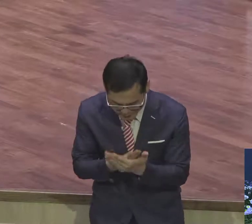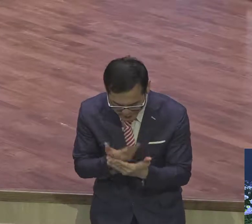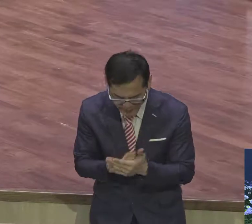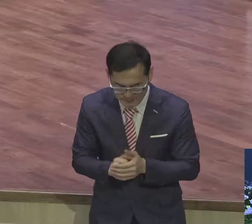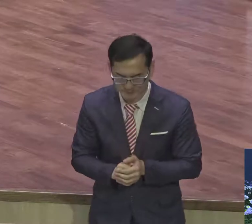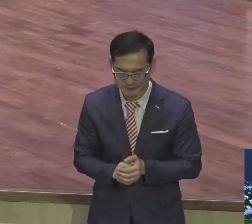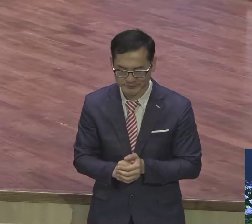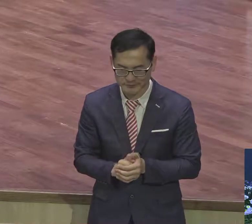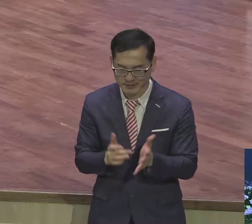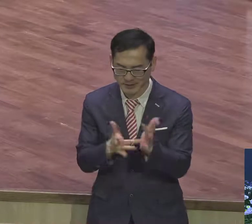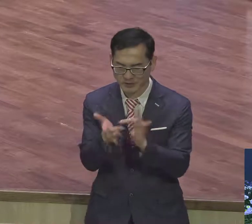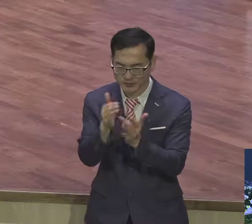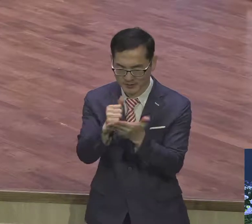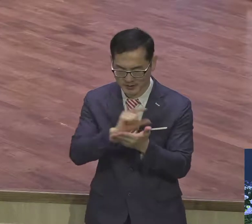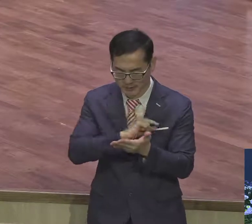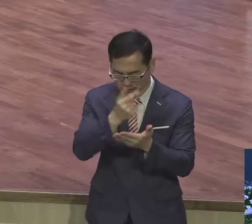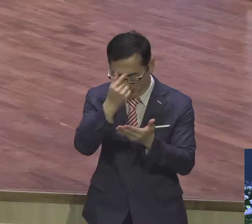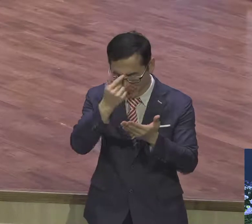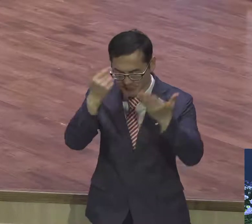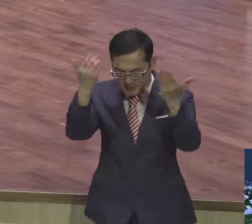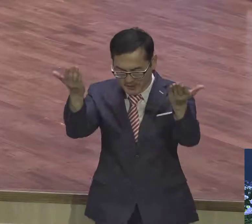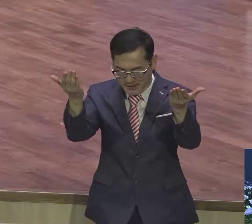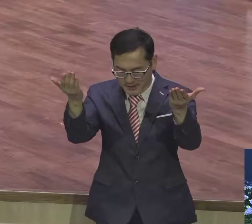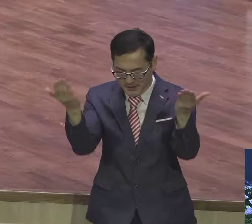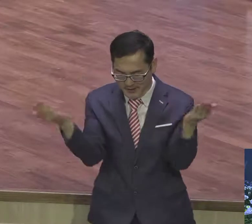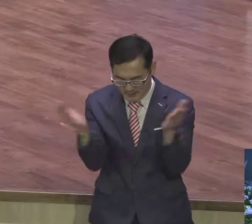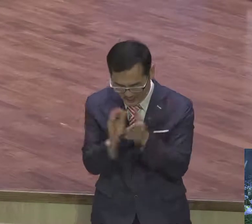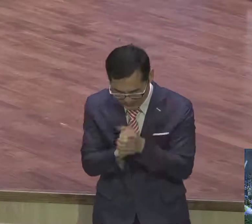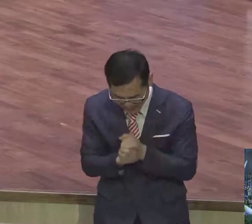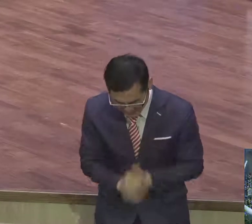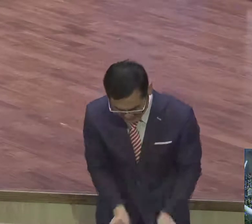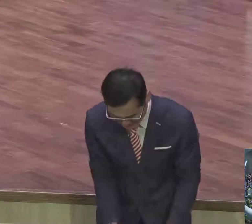주옵소서 예수의 성 받들어 기도합니다 아멘 아멘